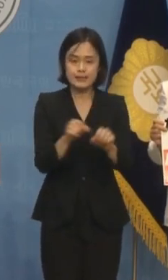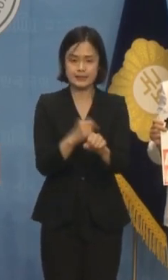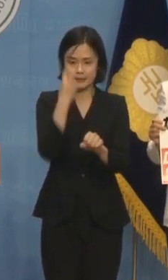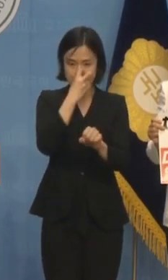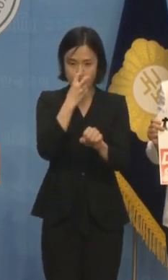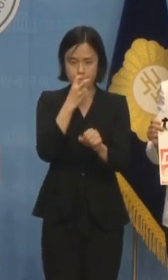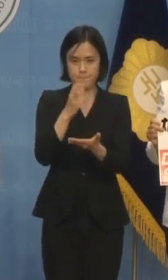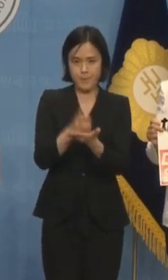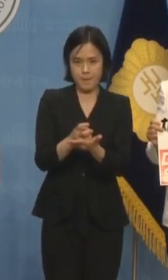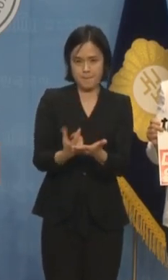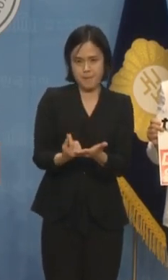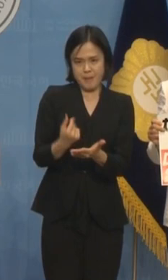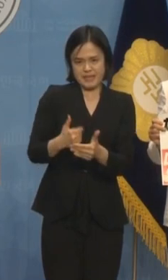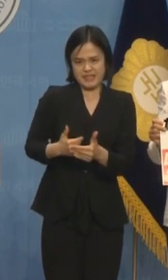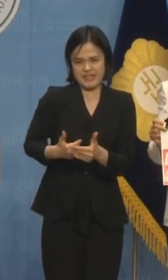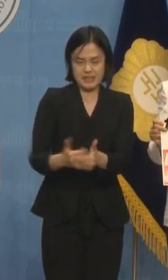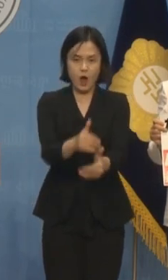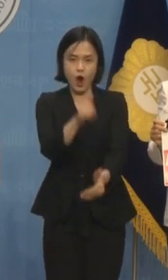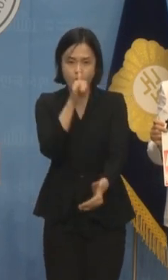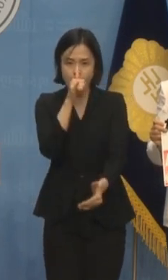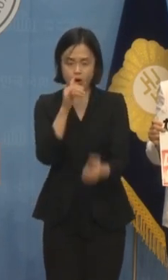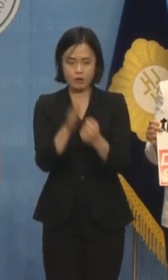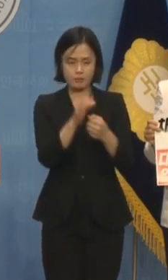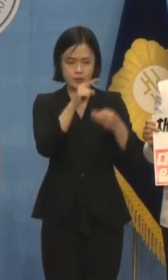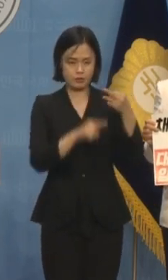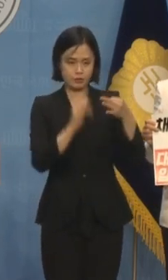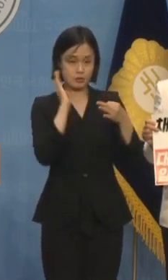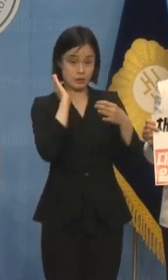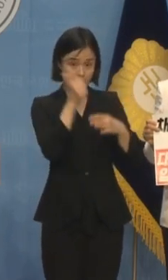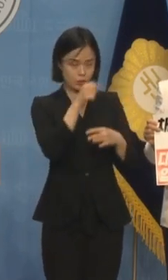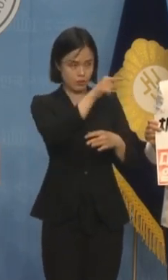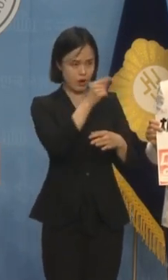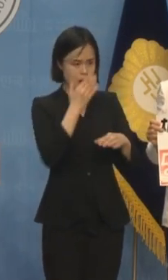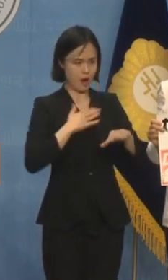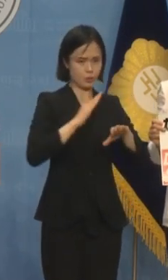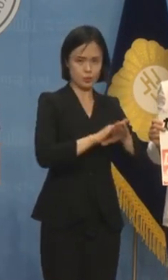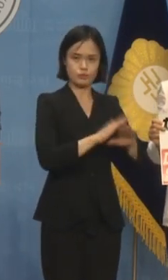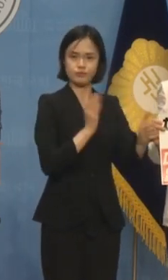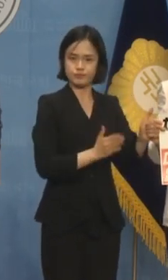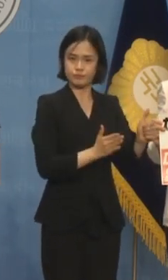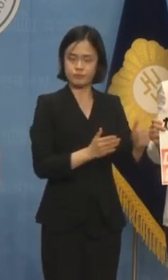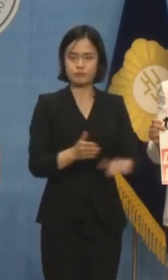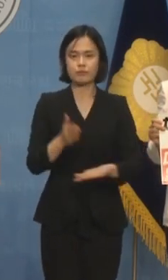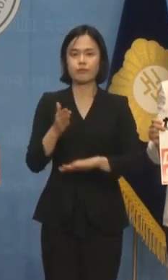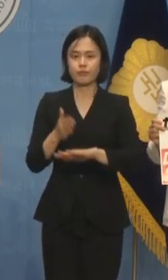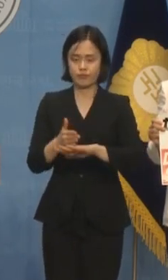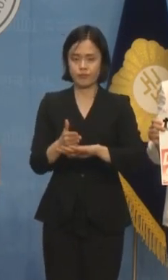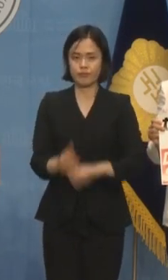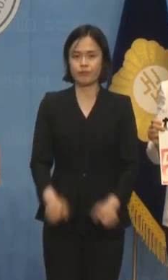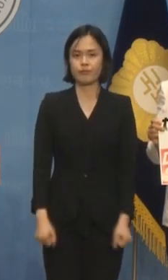출발할 수 있음을 윤석열 정권도 명심해야 할 것입니다. 감사합니다.